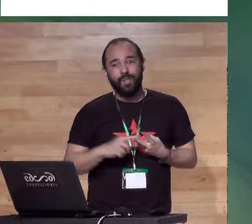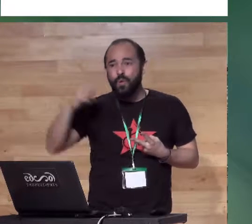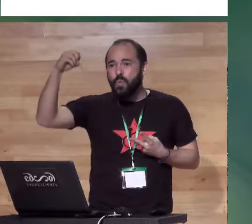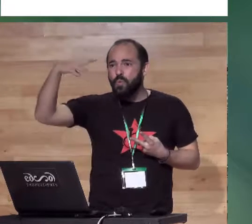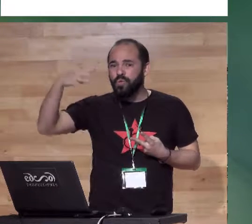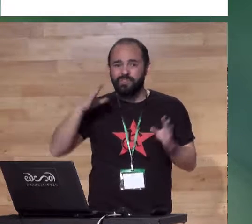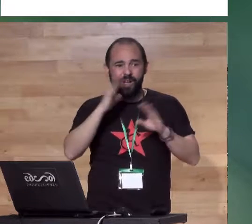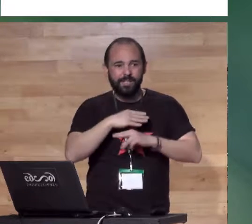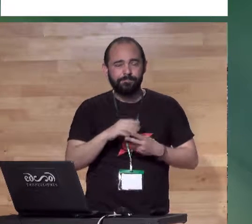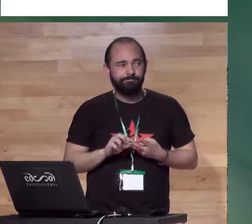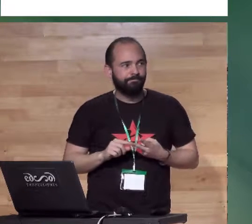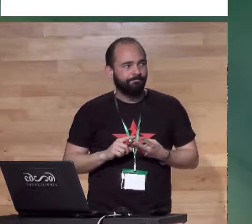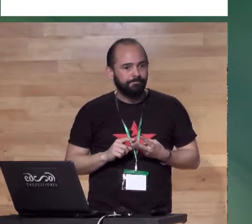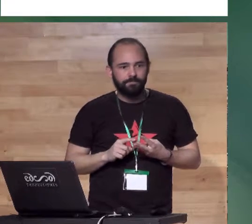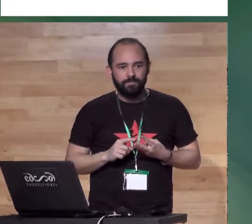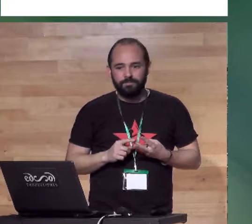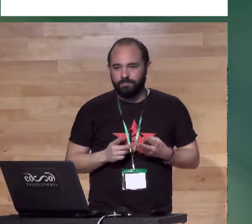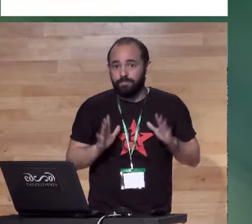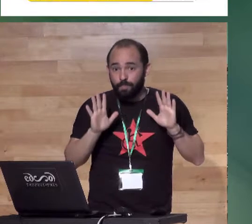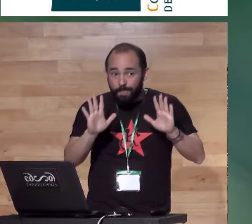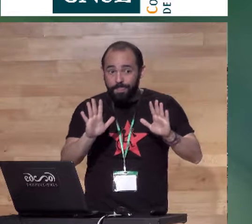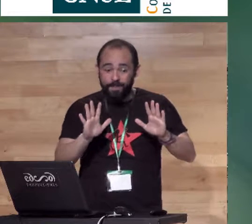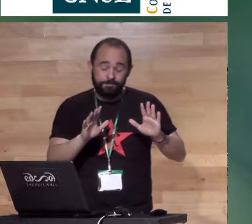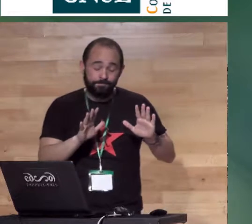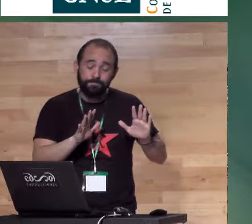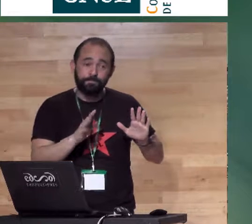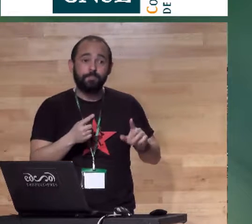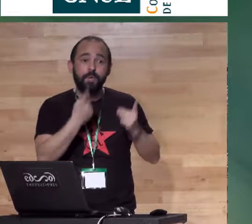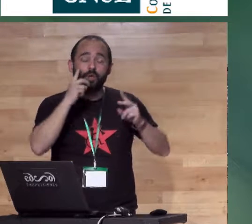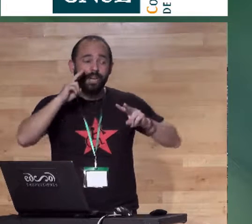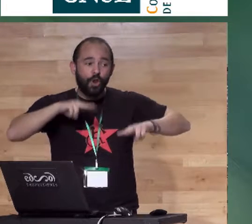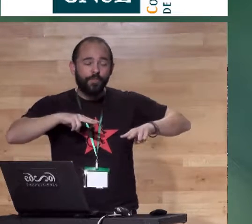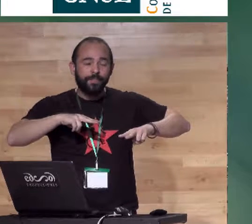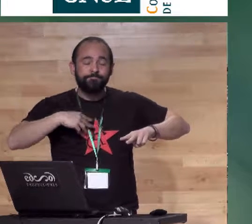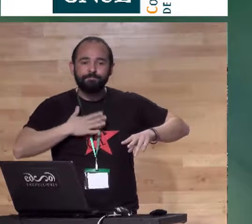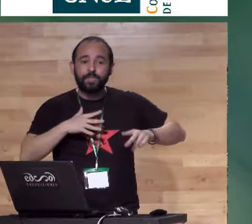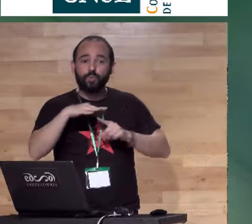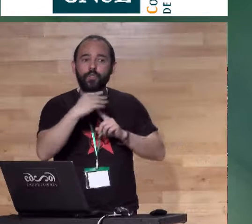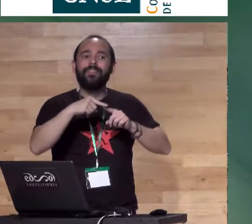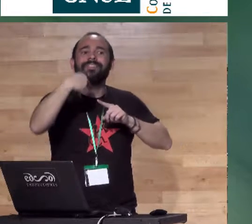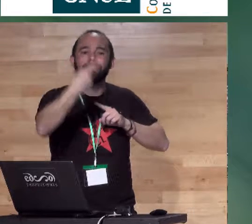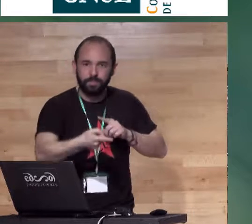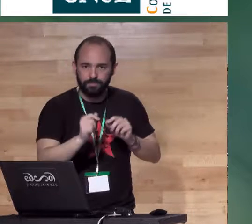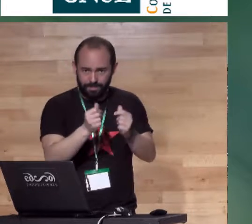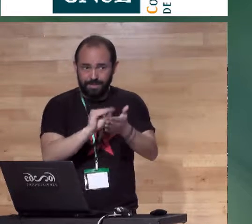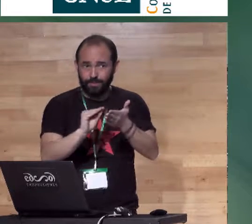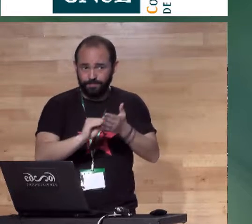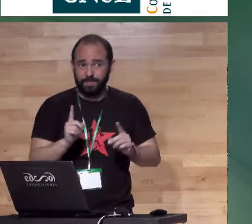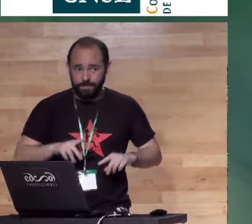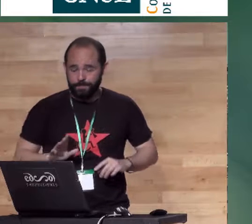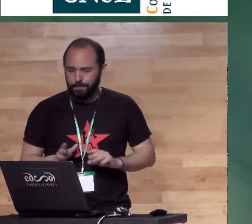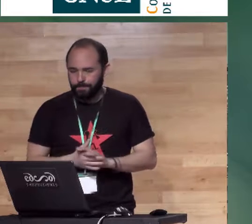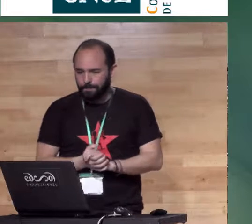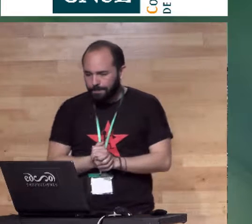Grabar, tengo una cámara, no tengo iluminación. Pero lo primero es reconocer